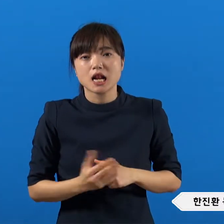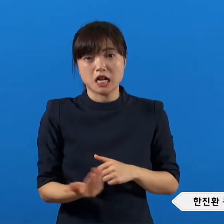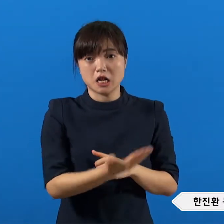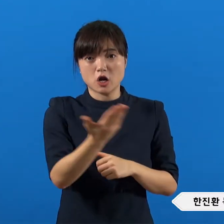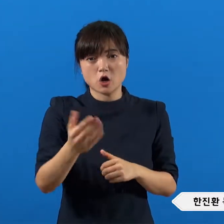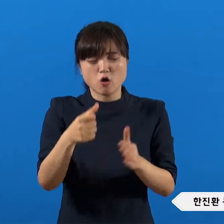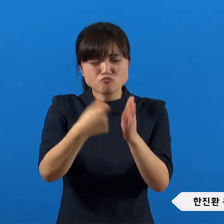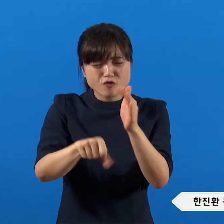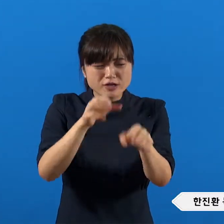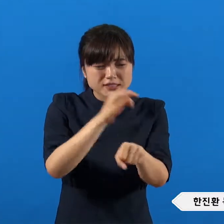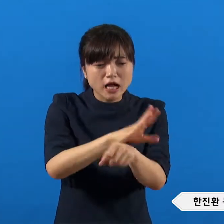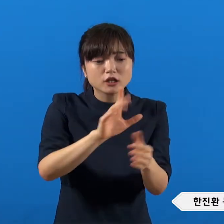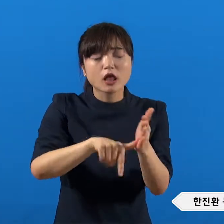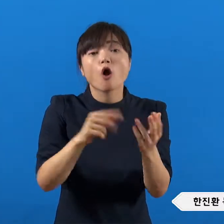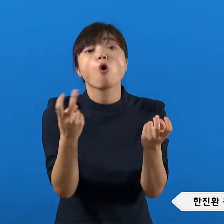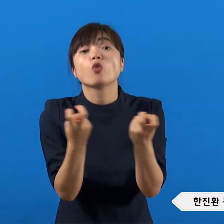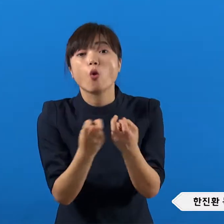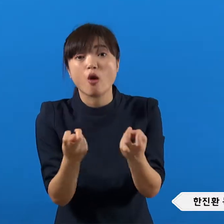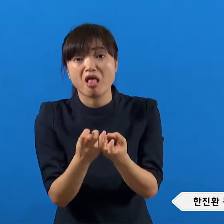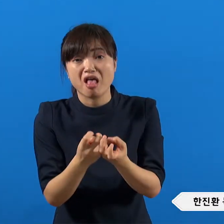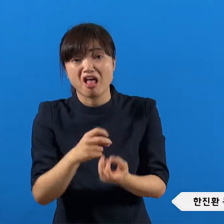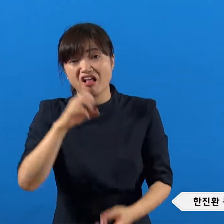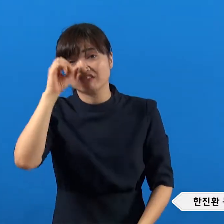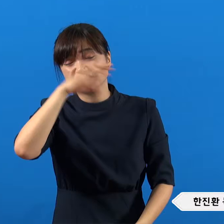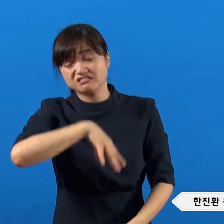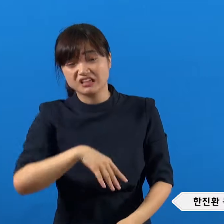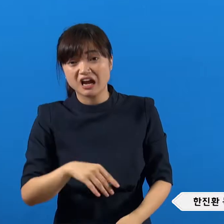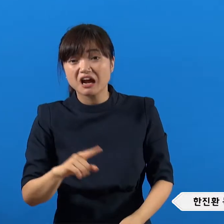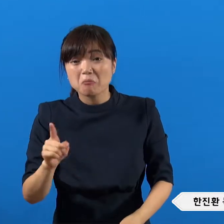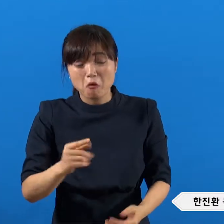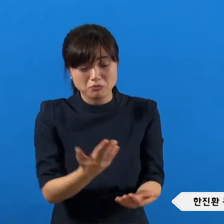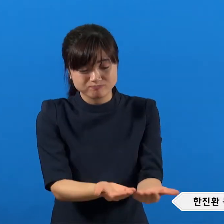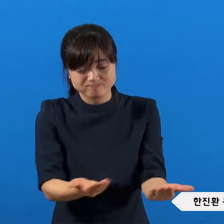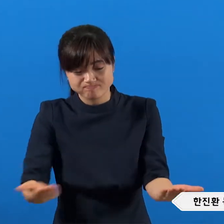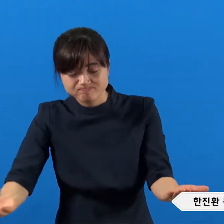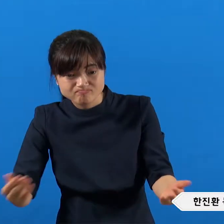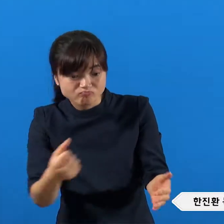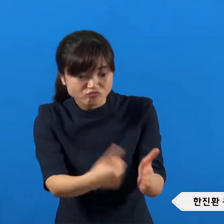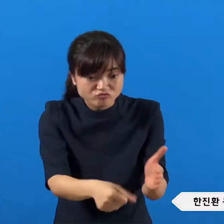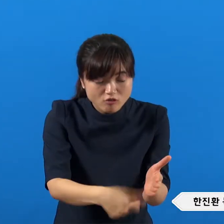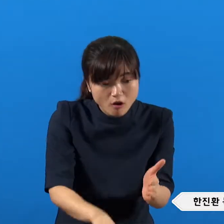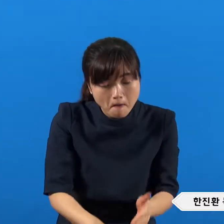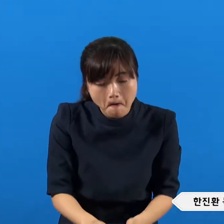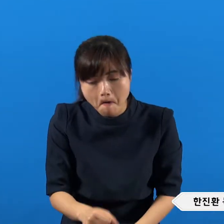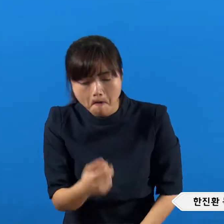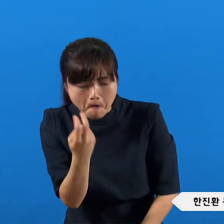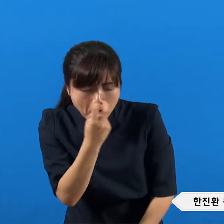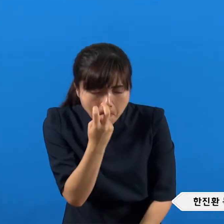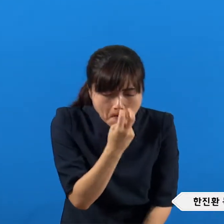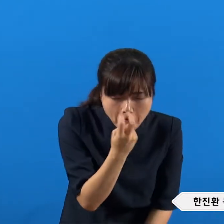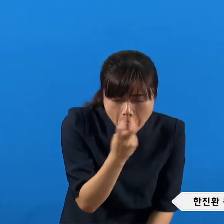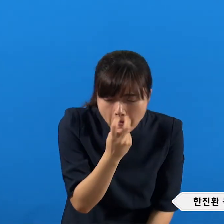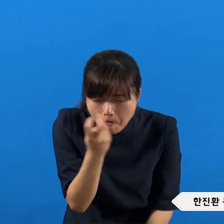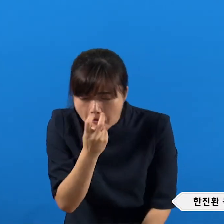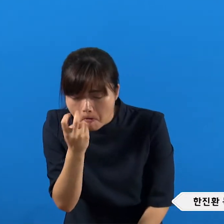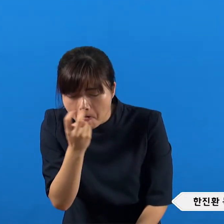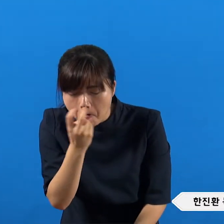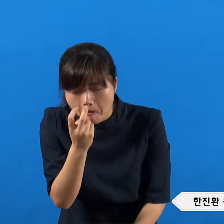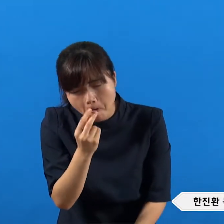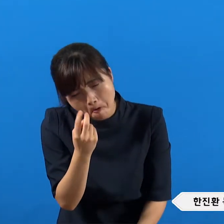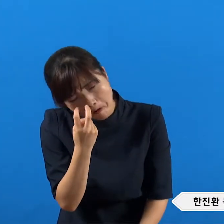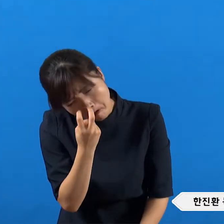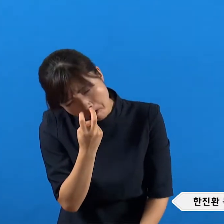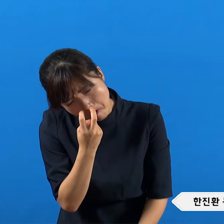여러분, 물건을 살 때 어떻게 하십니까? 매대에 진열되어 있는 그 물건들을 아주 유심히 주의